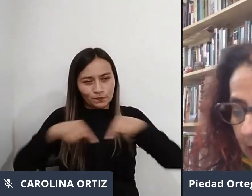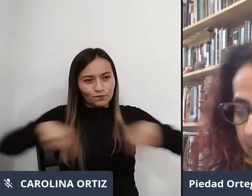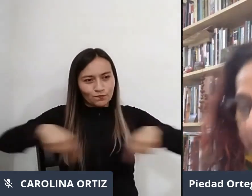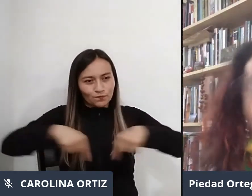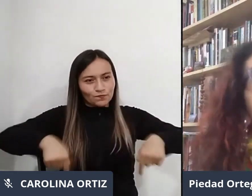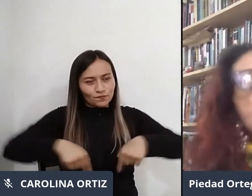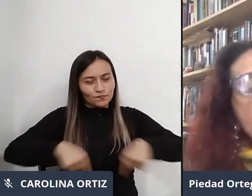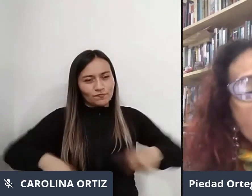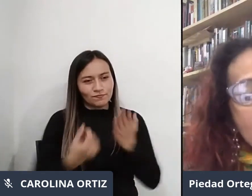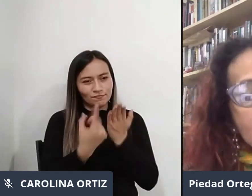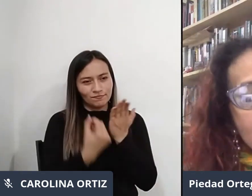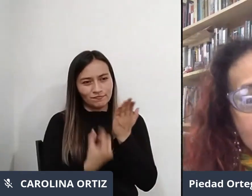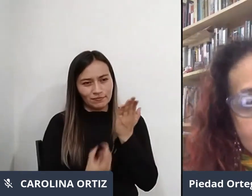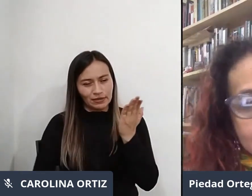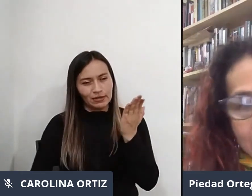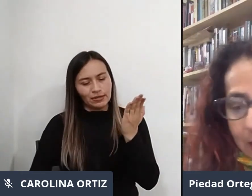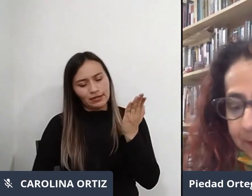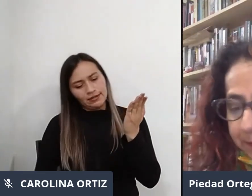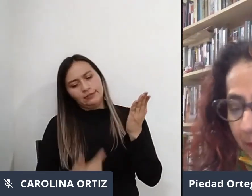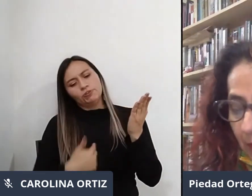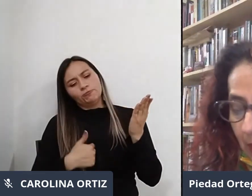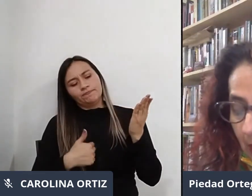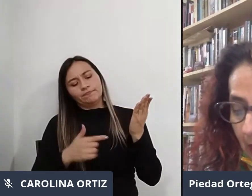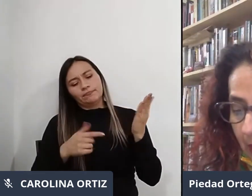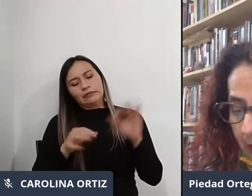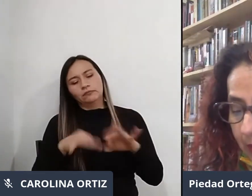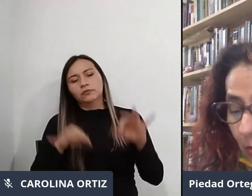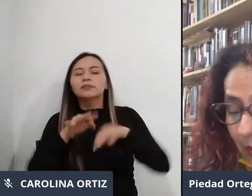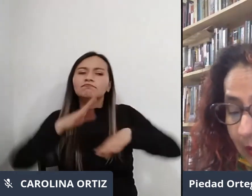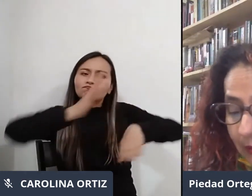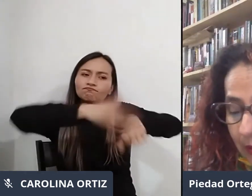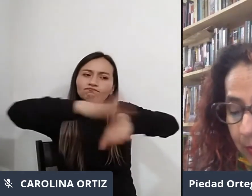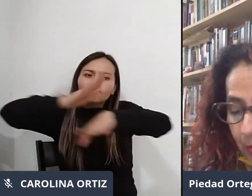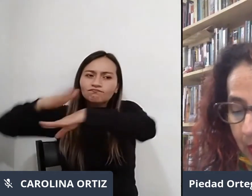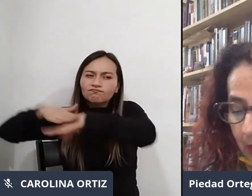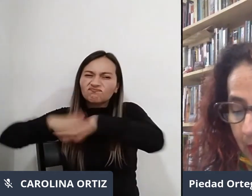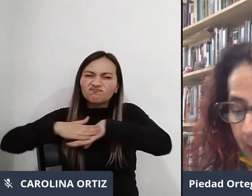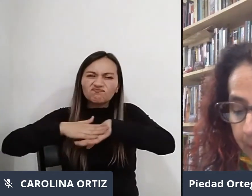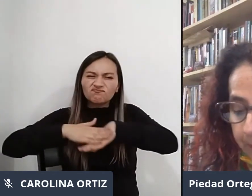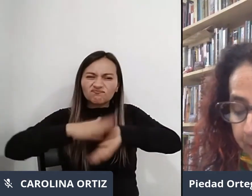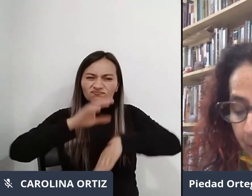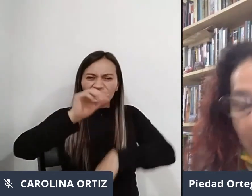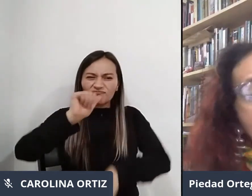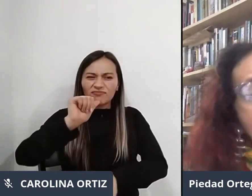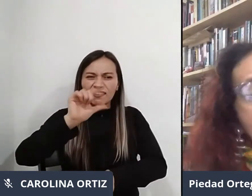importante poder hacer unas alertas. Digo alertas porque